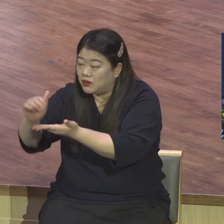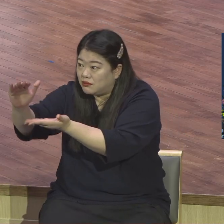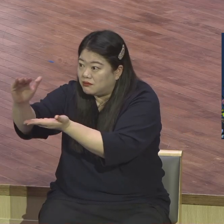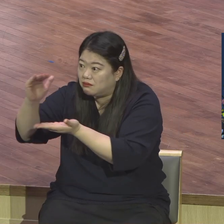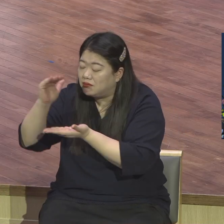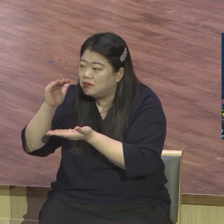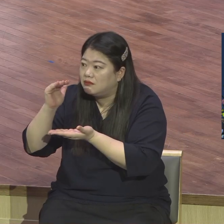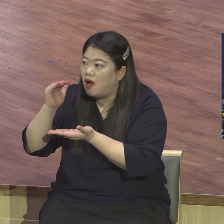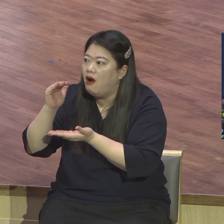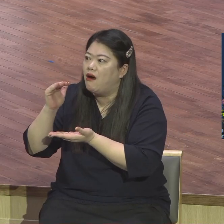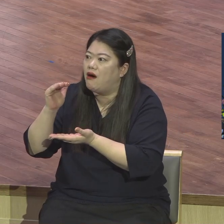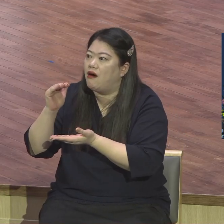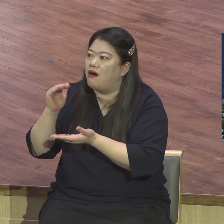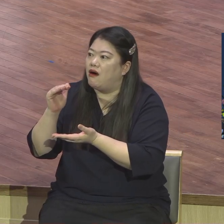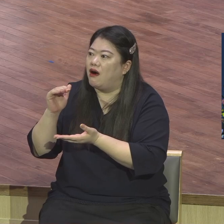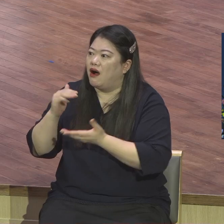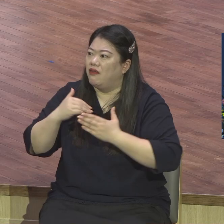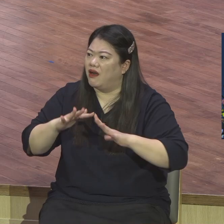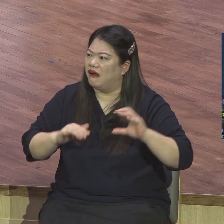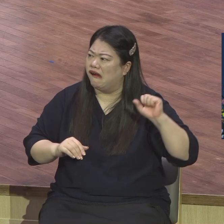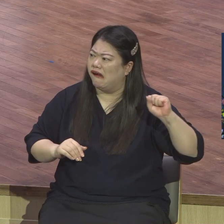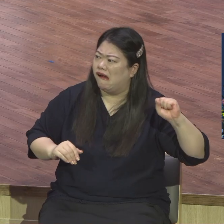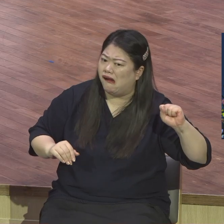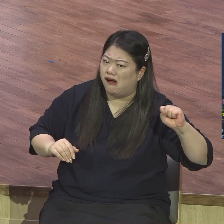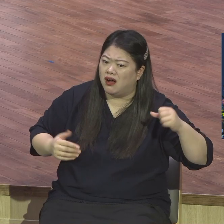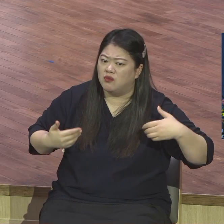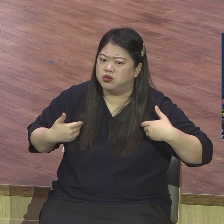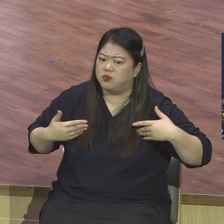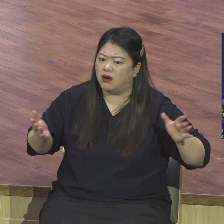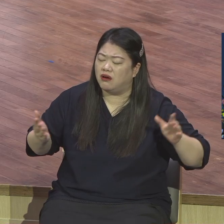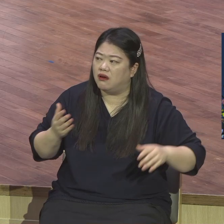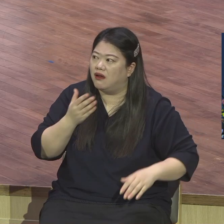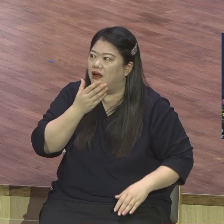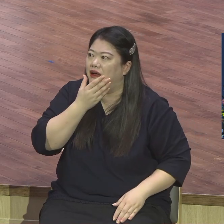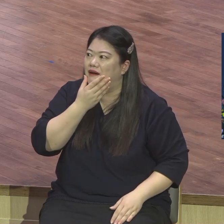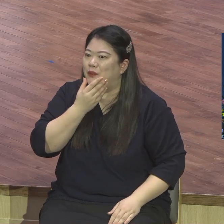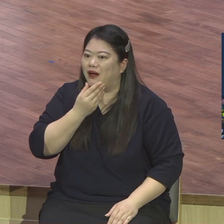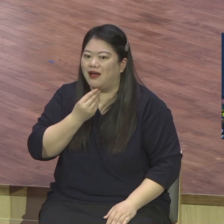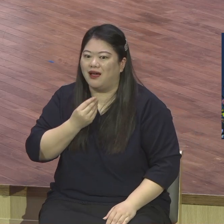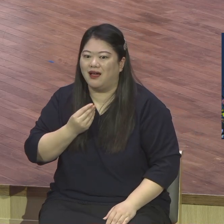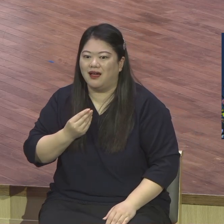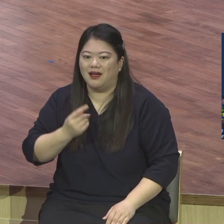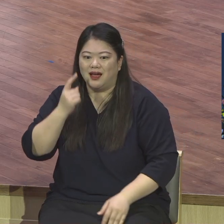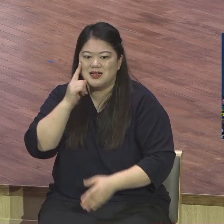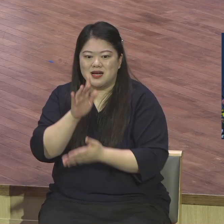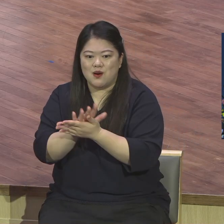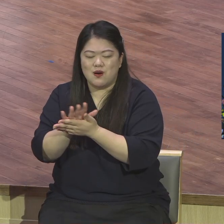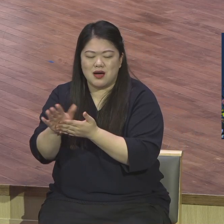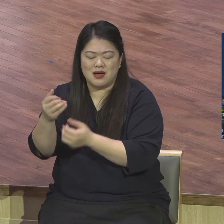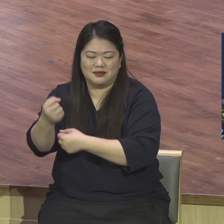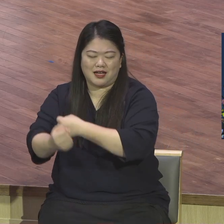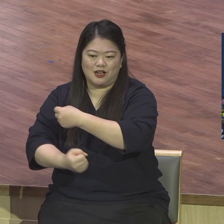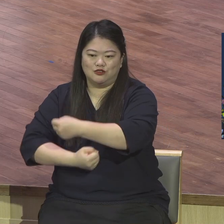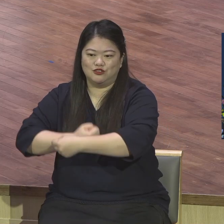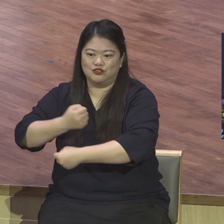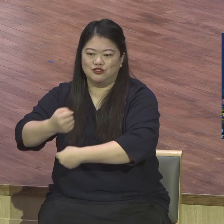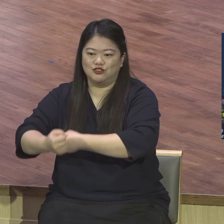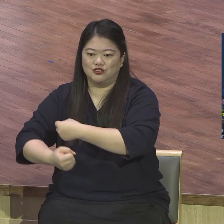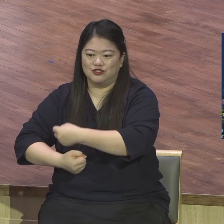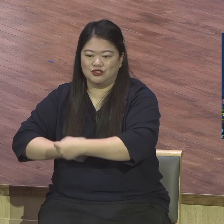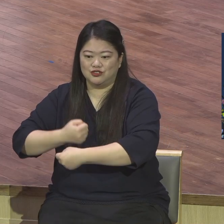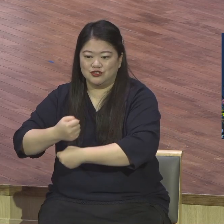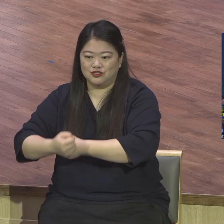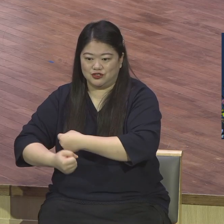아직도 그때 이 기억이 선명한데 어찌 헛되이 은혜를 헛되이 그렇게